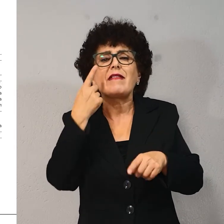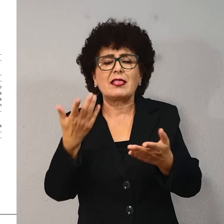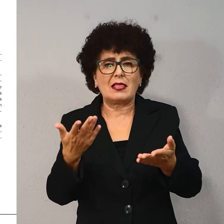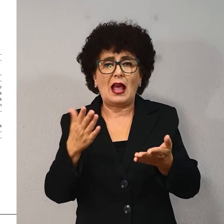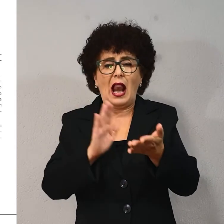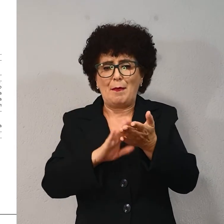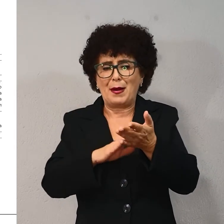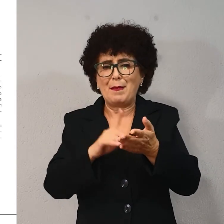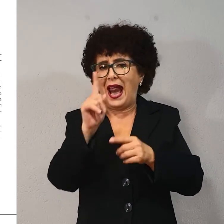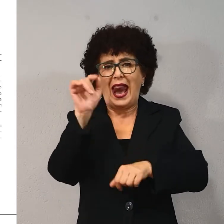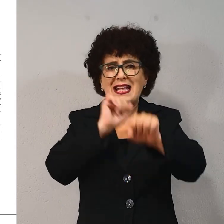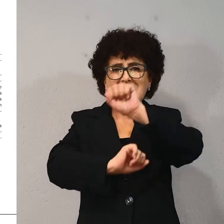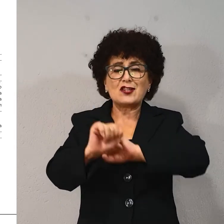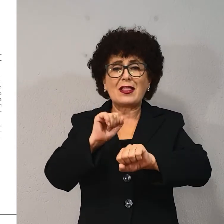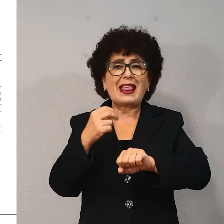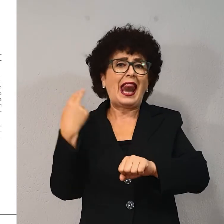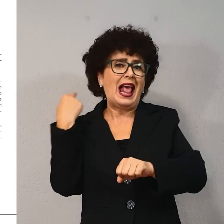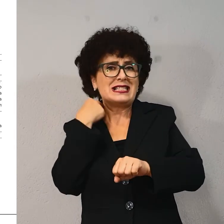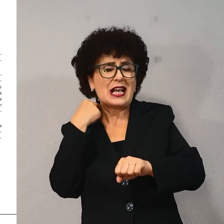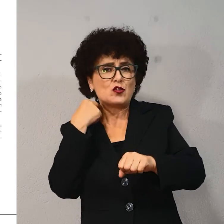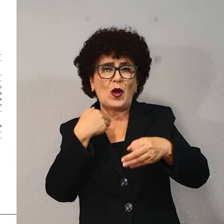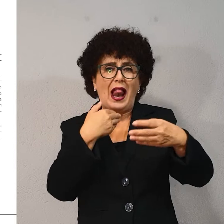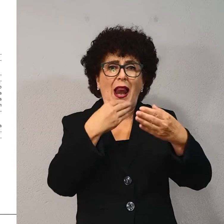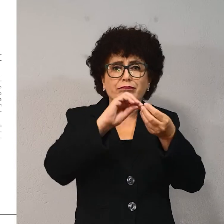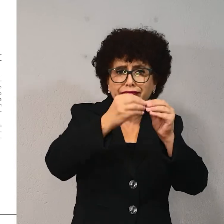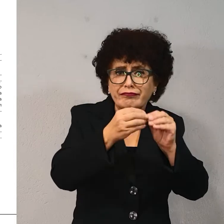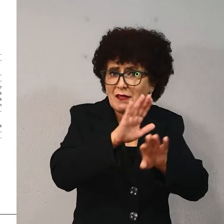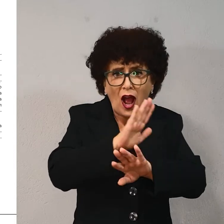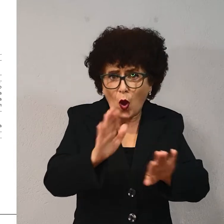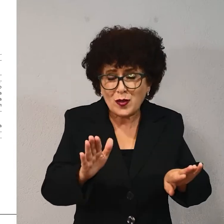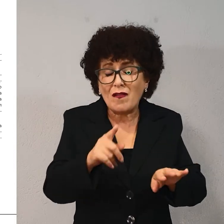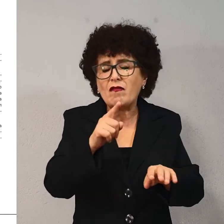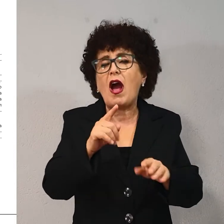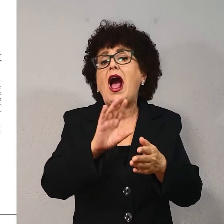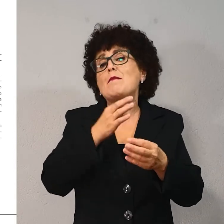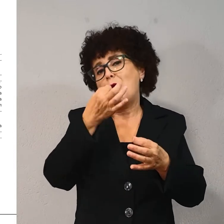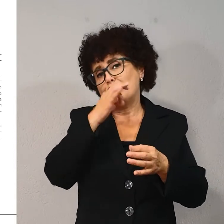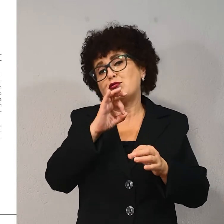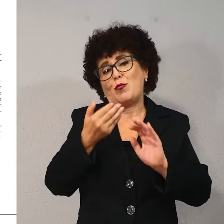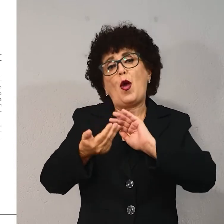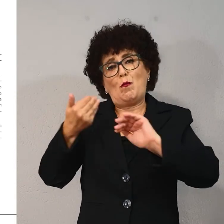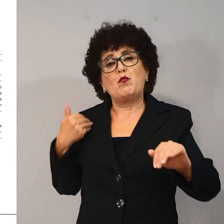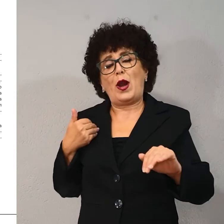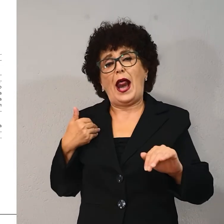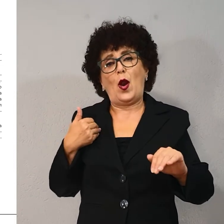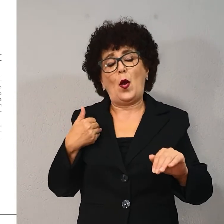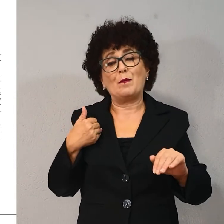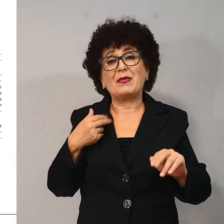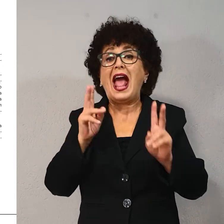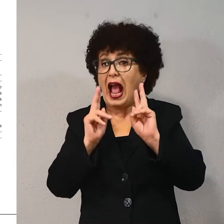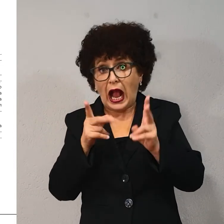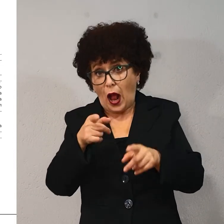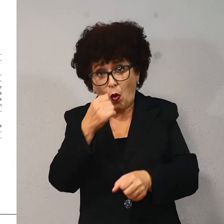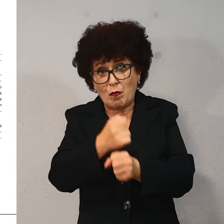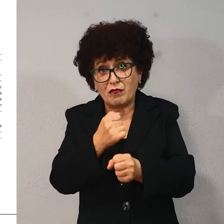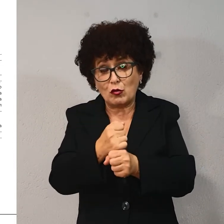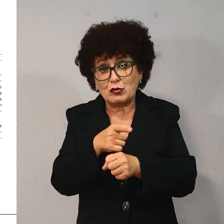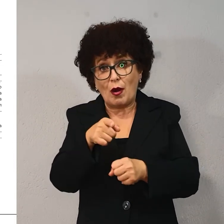по незаштитениот сексуален однос, но е поефикасна доколку се земе порано. Како